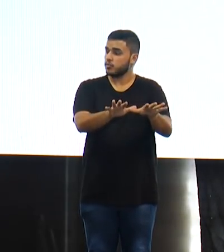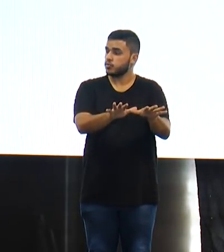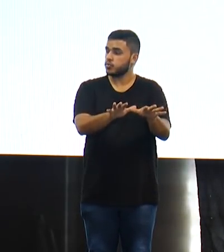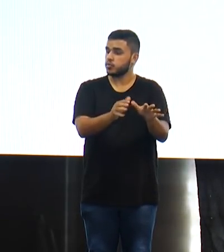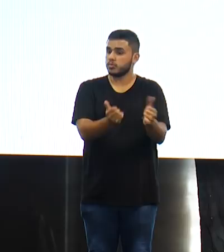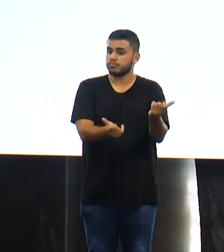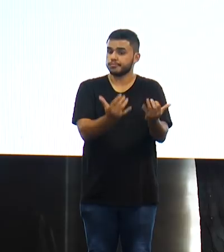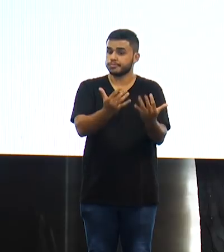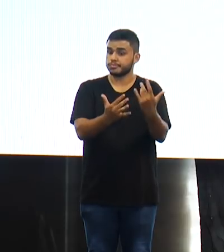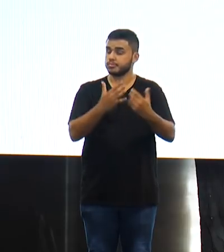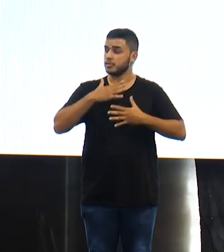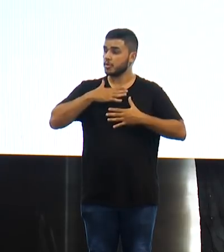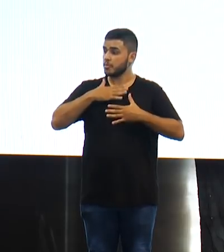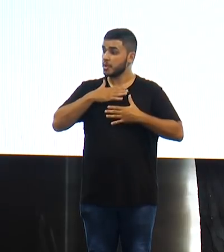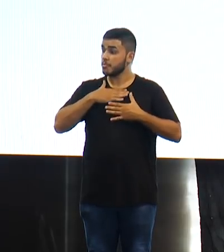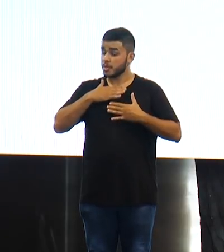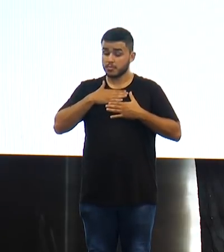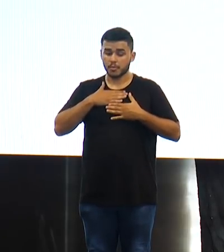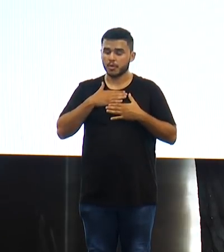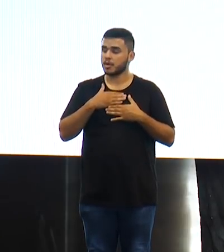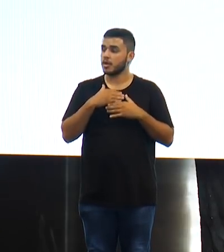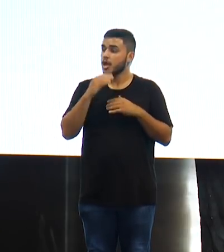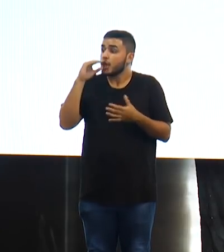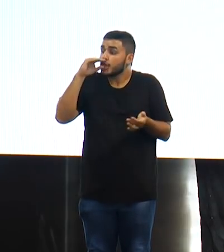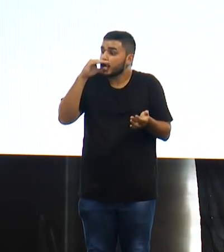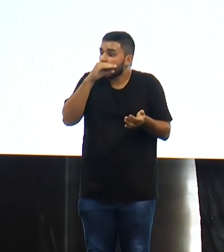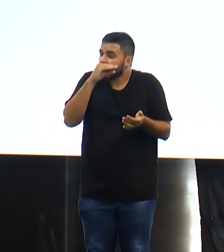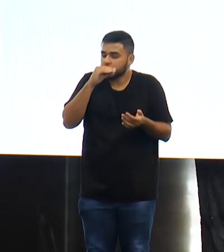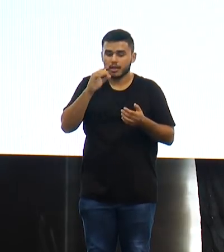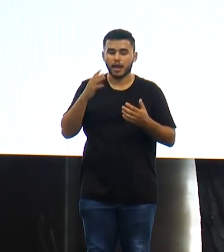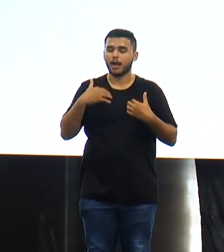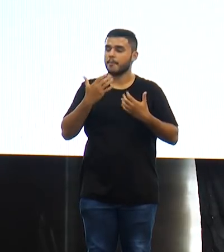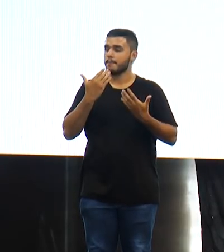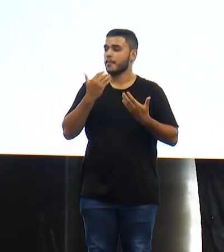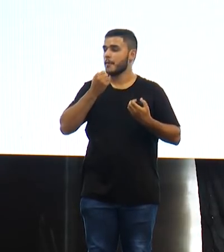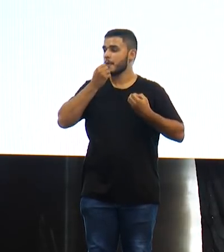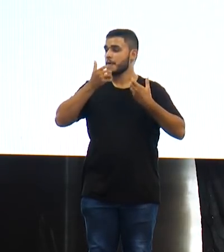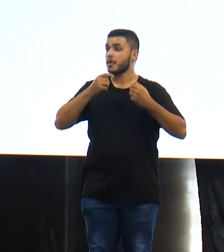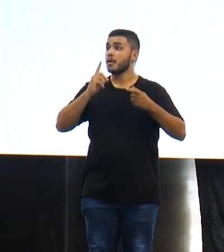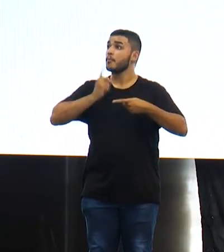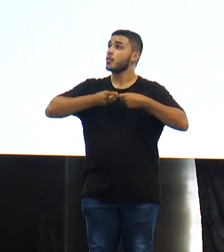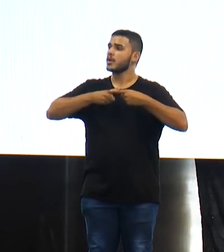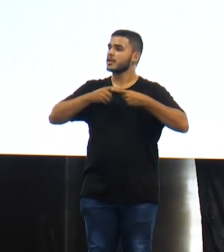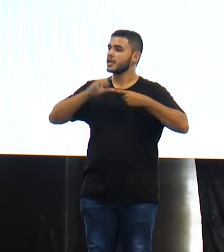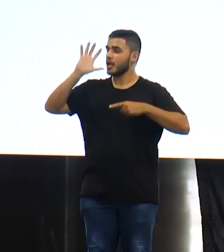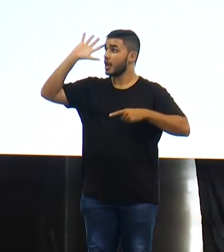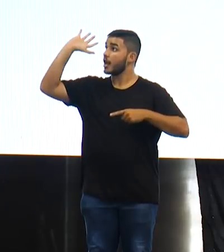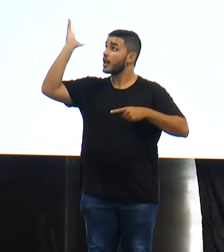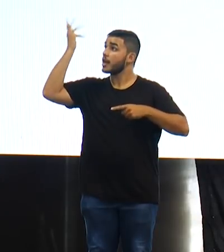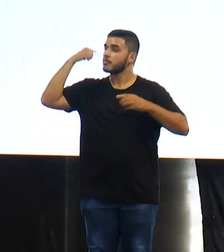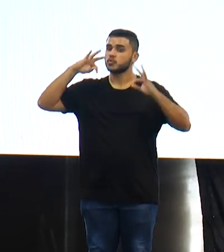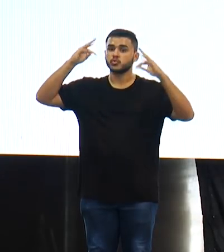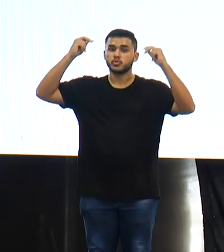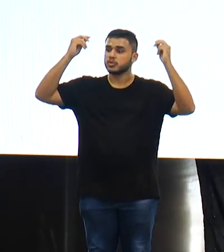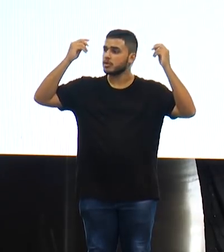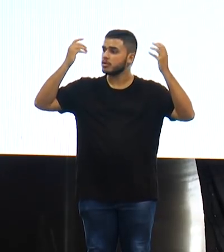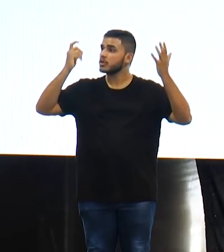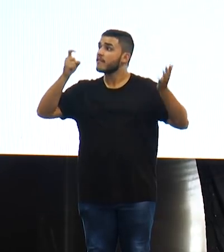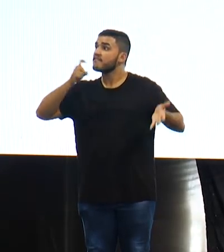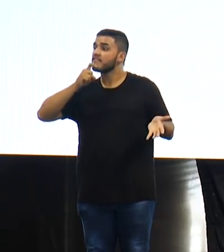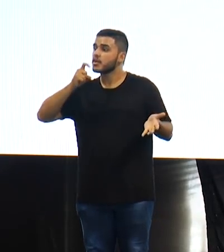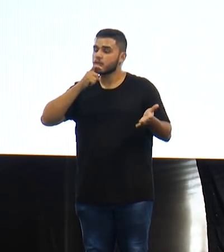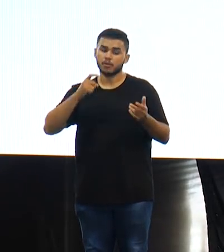inverno, sim ou não? Sim. Então, o petróleo é uma fonte o quê, pessoal? Primária de energia. O carvão mineral, ele